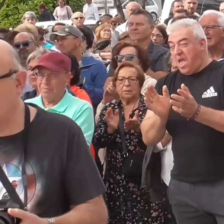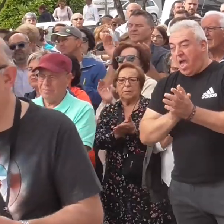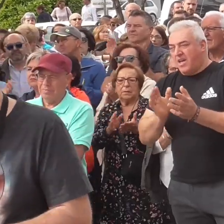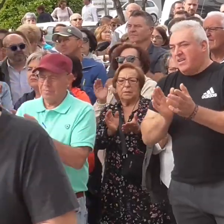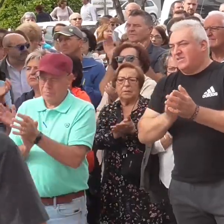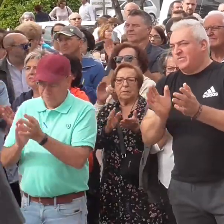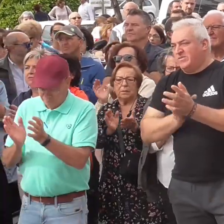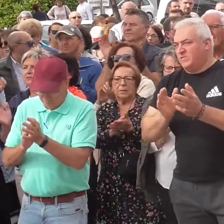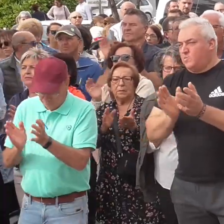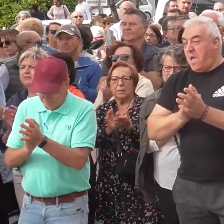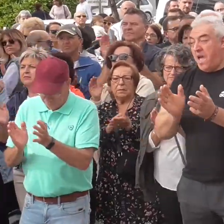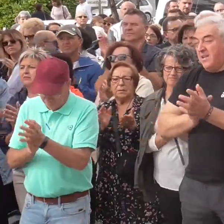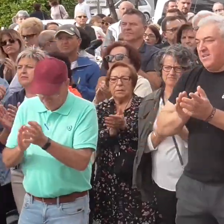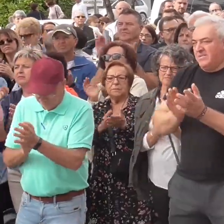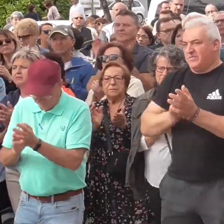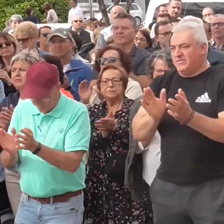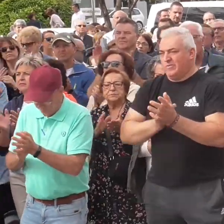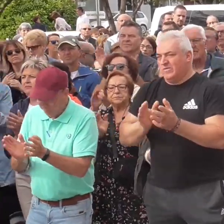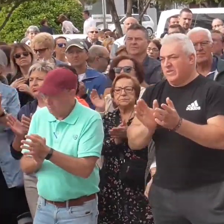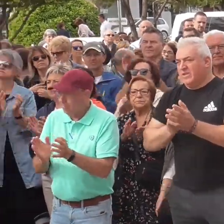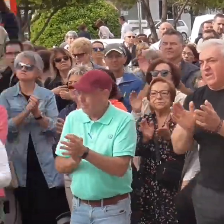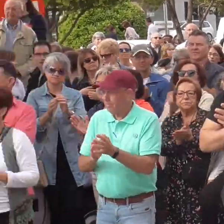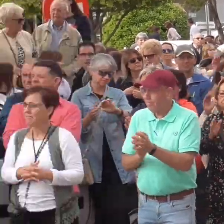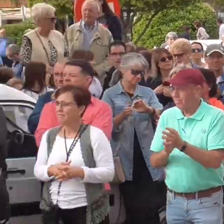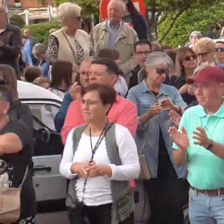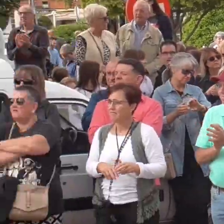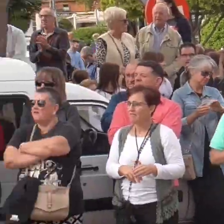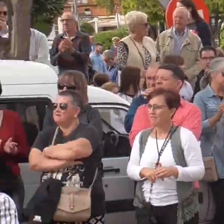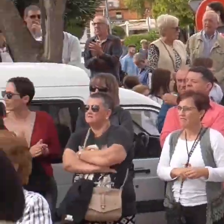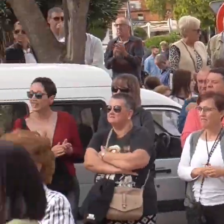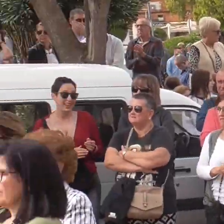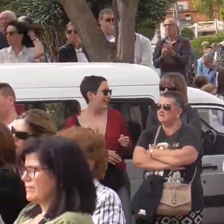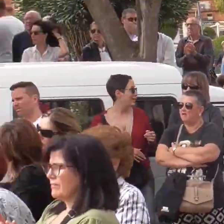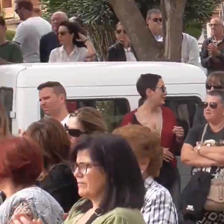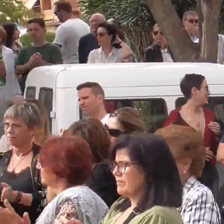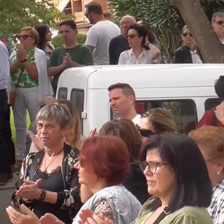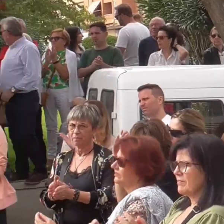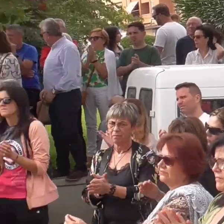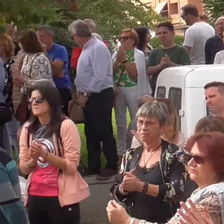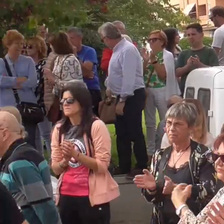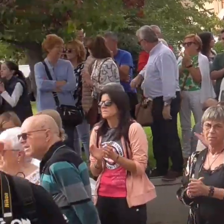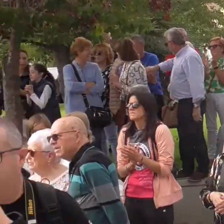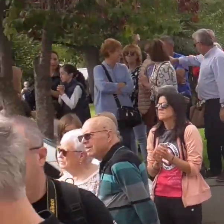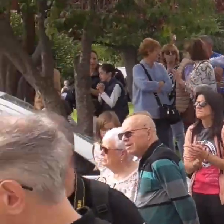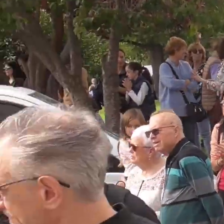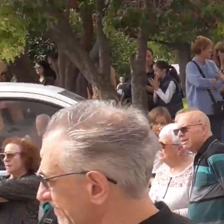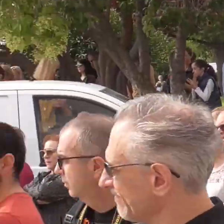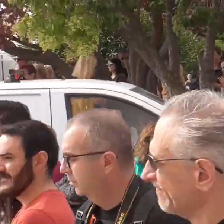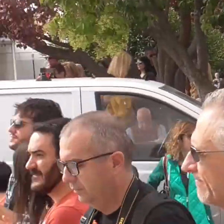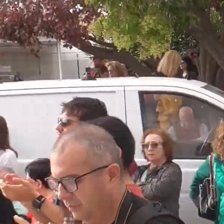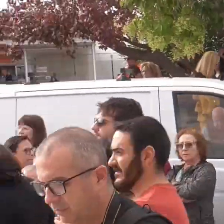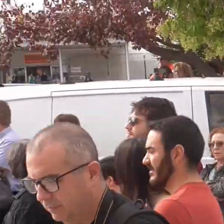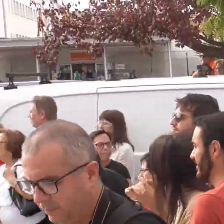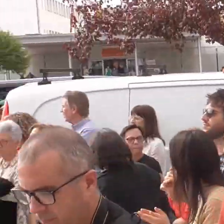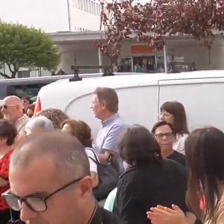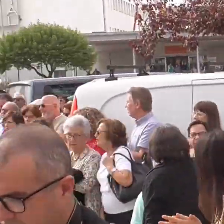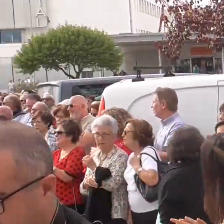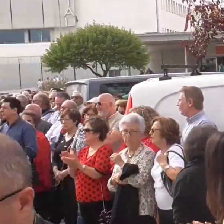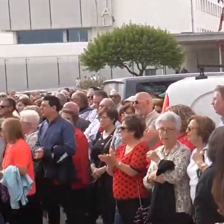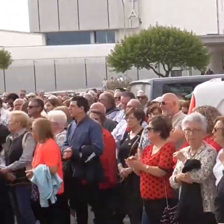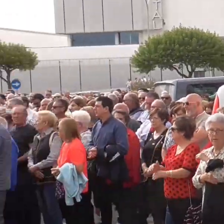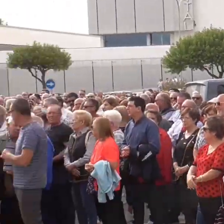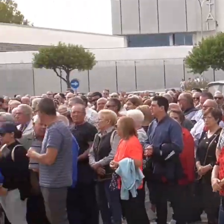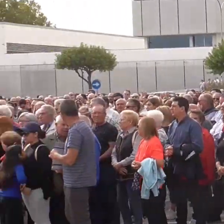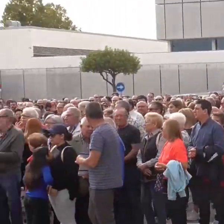las estadísticas que hace el Servicio Murciano no las hace sobre el global de los pacientes que están pendientes, no.